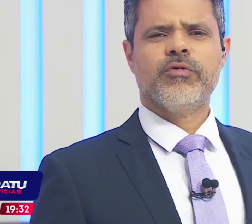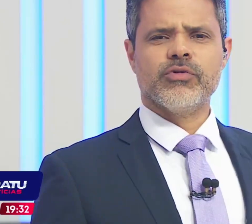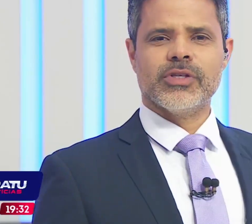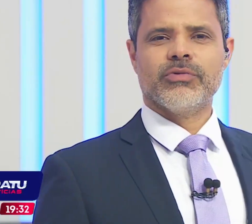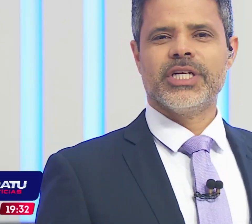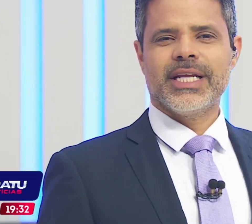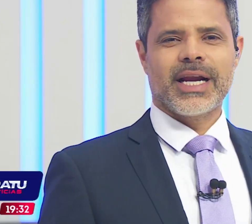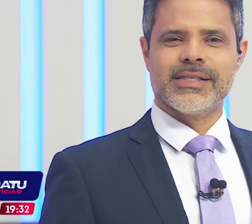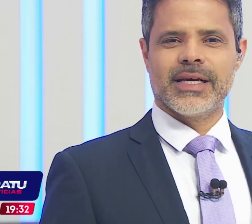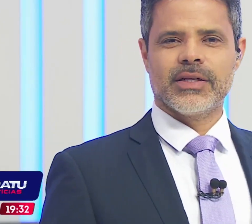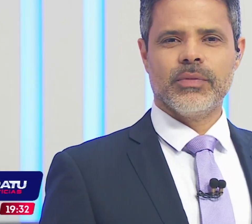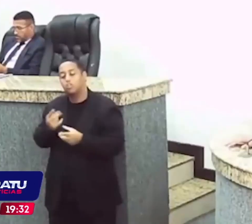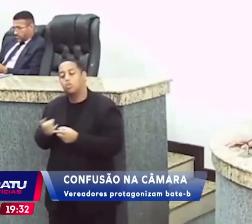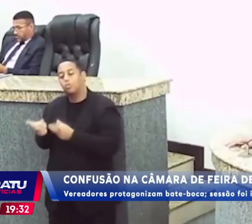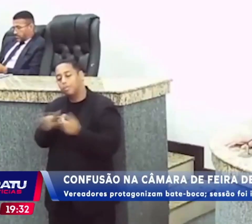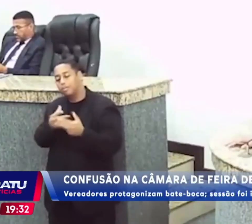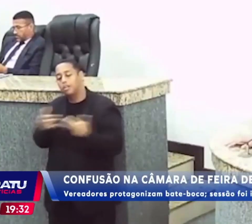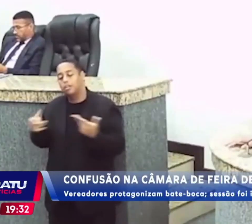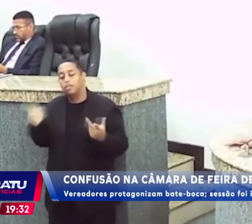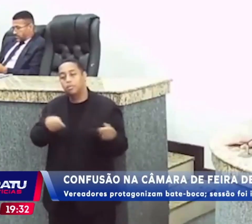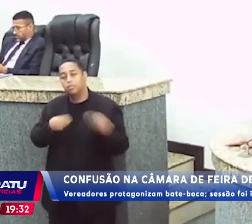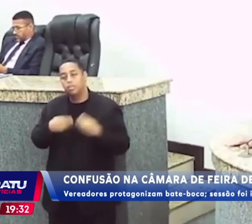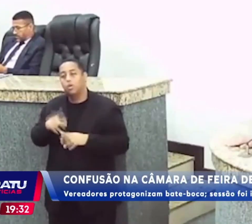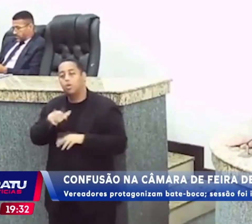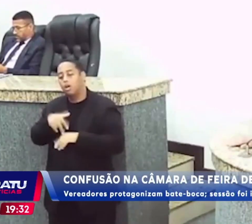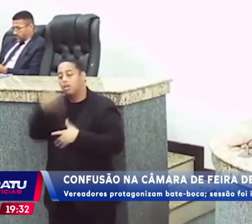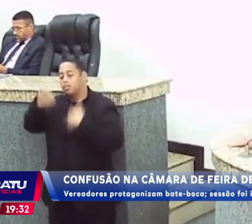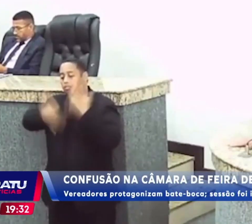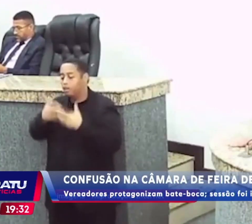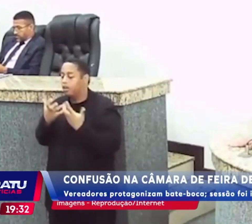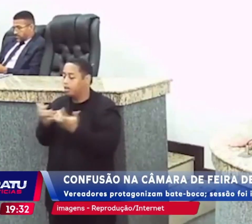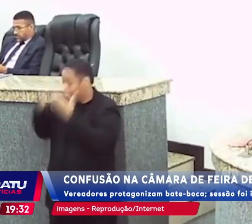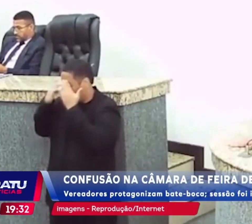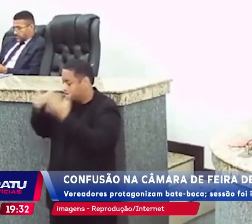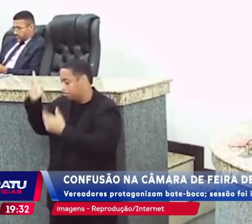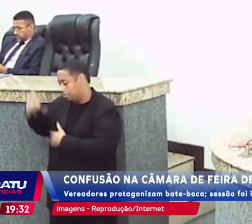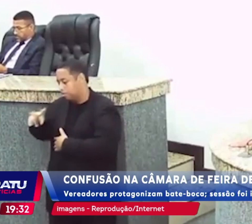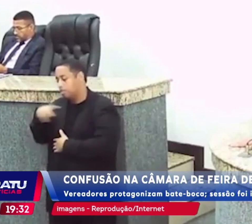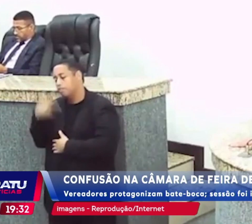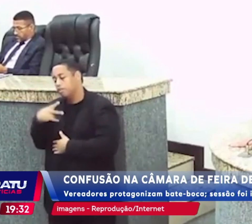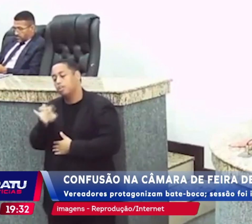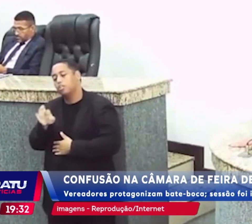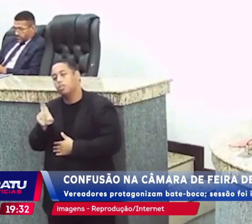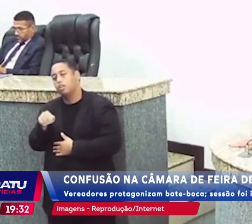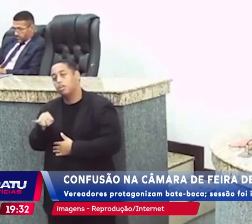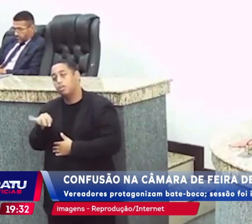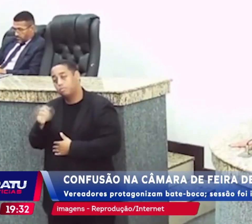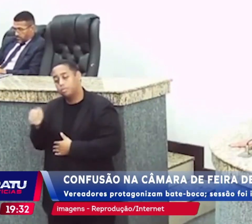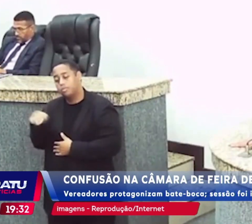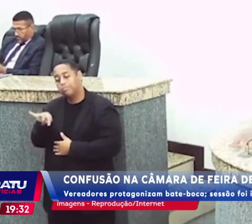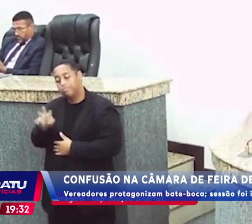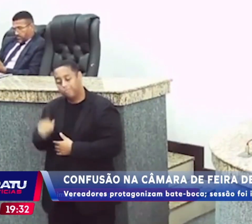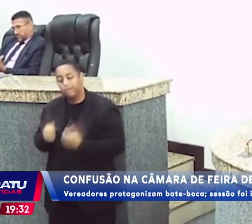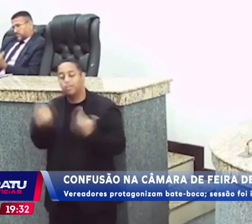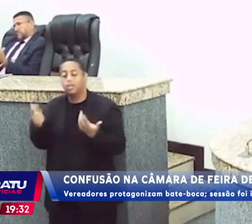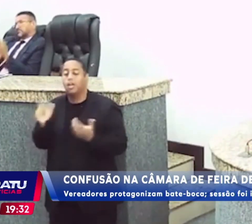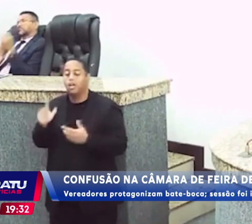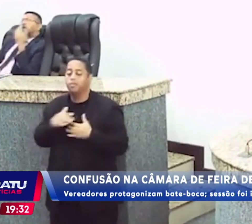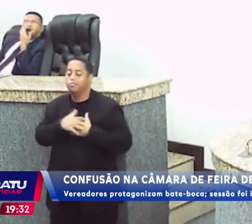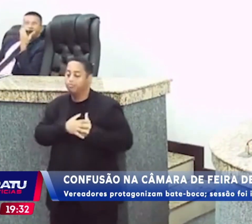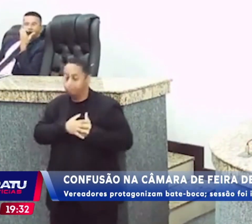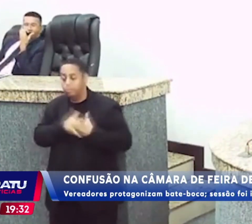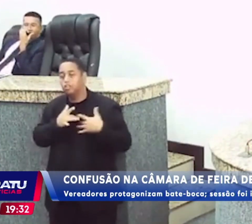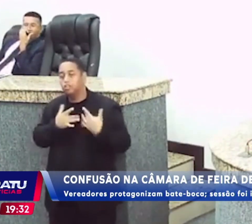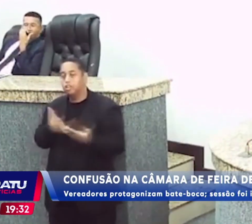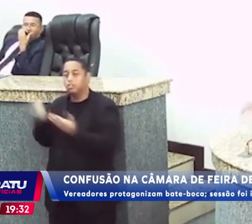uma confusão generalizada no plenário determinou a suspensão da sessão de hoje na Câmara de Vereadores de Feira de Santana o